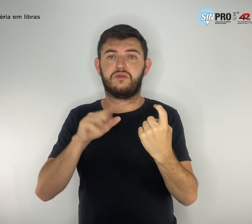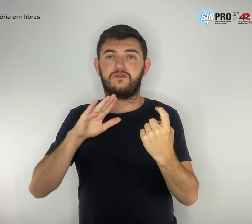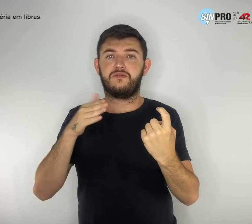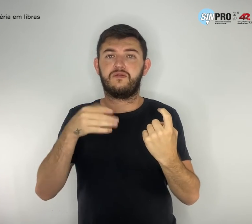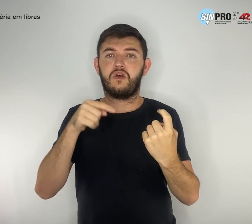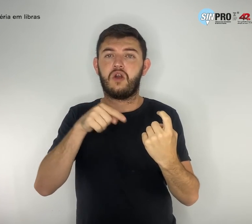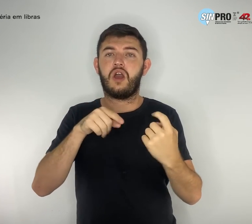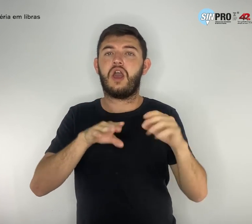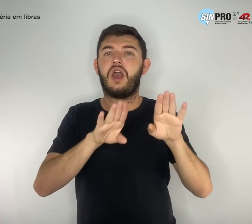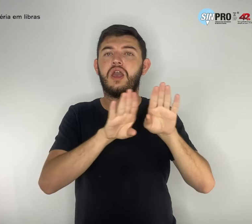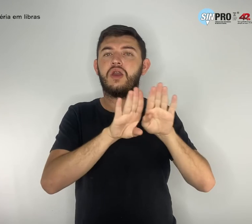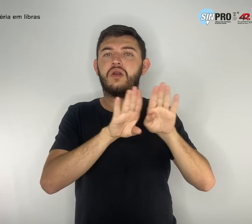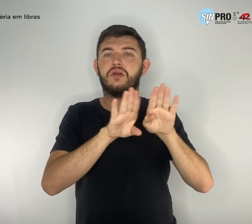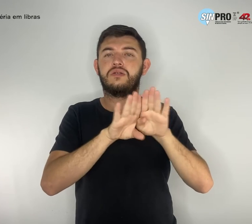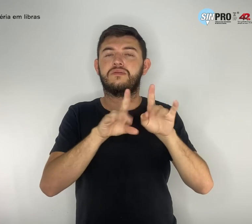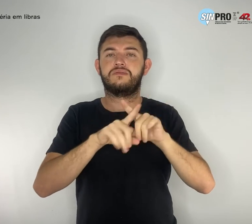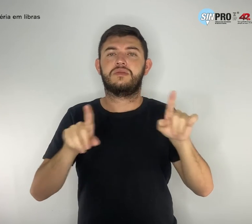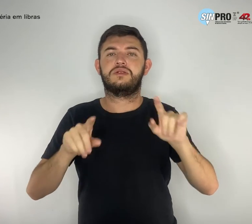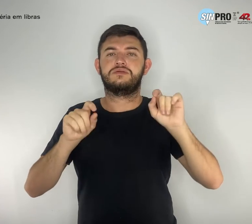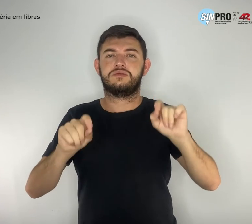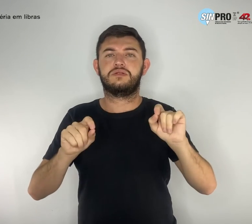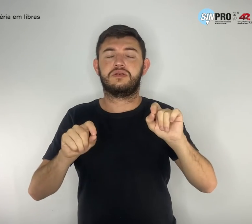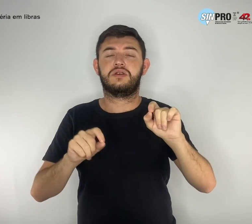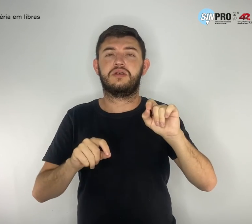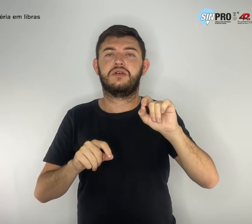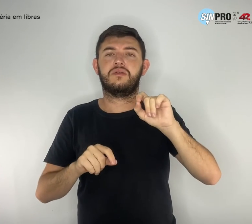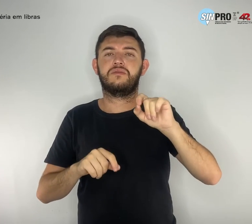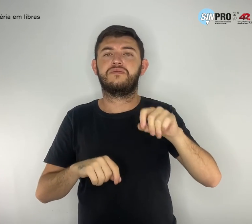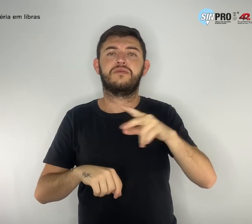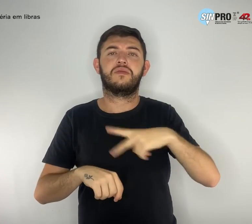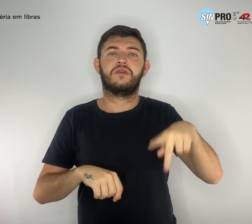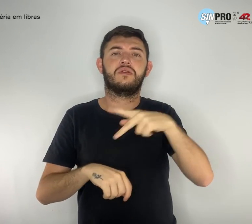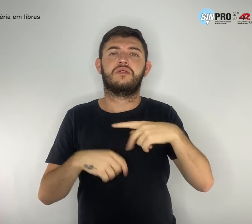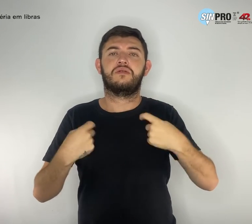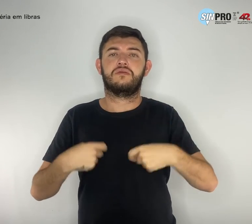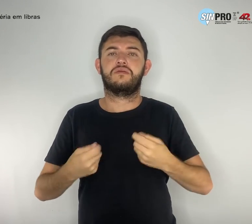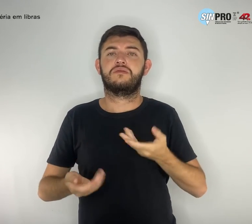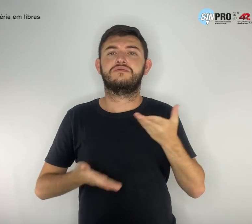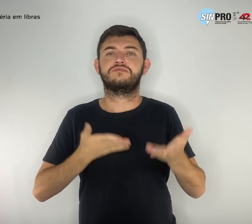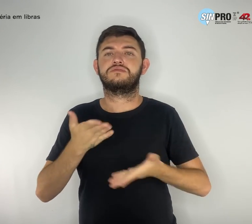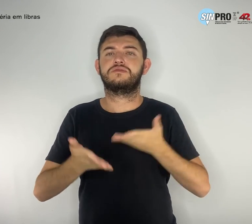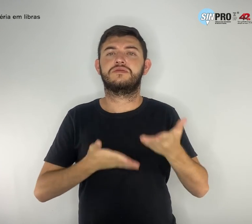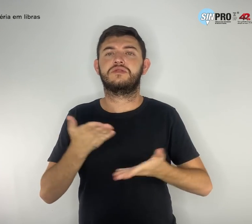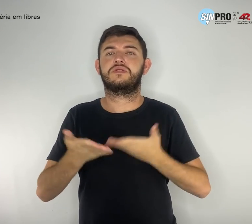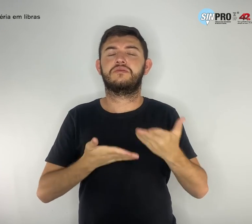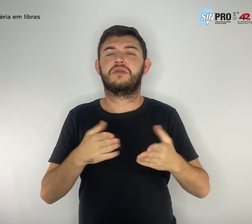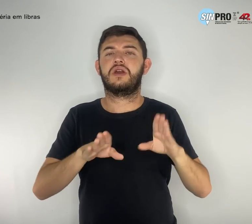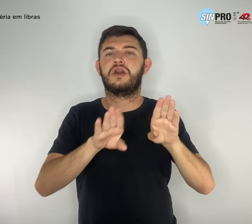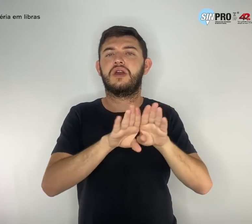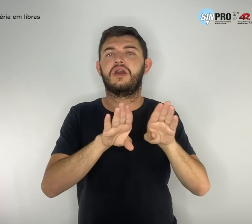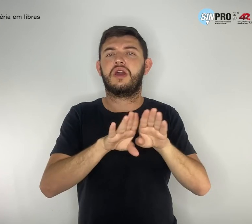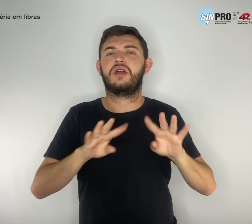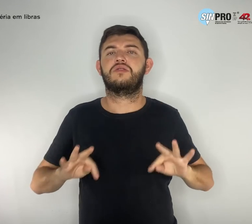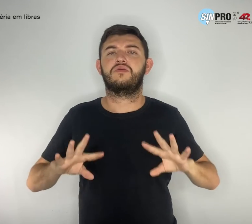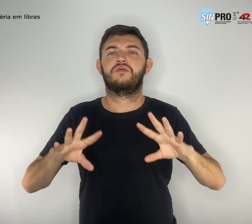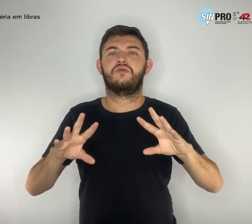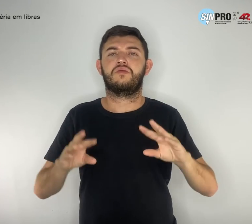seu estabelecimento, deve tratamento equitativo a todos os seus cidadãos.